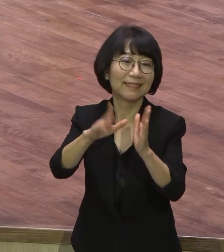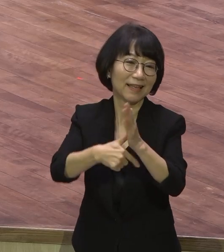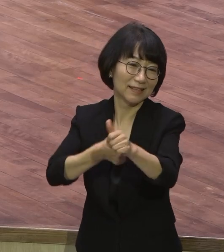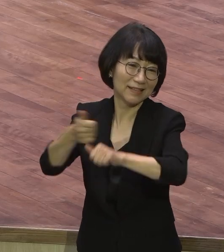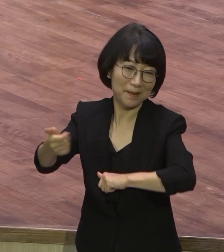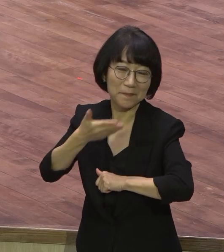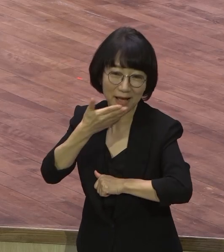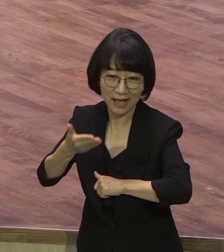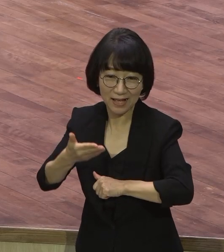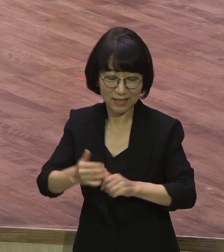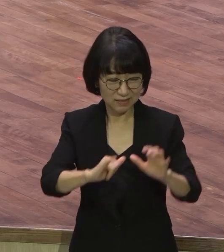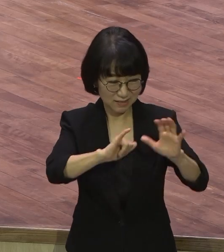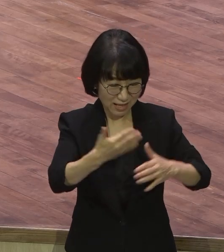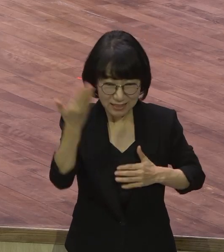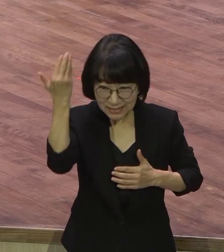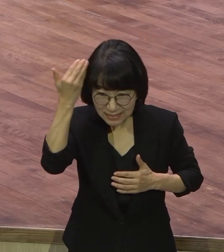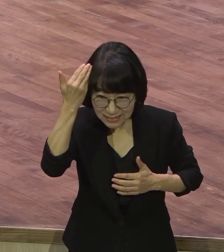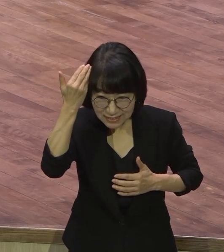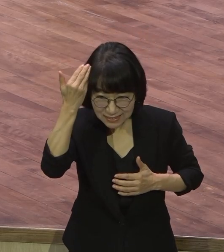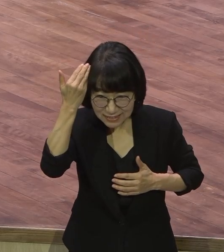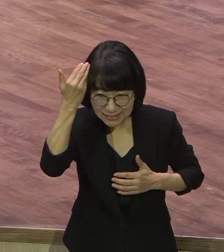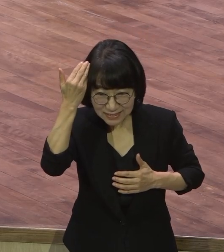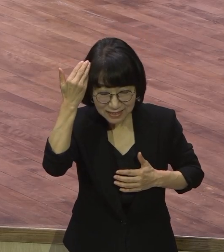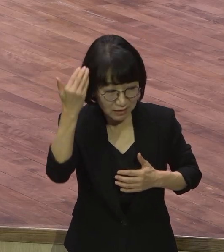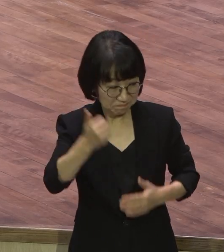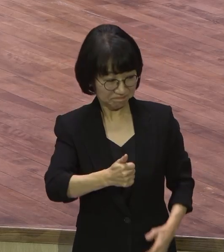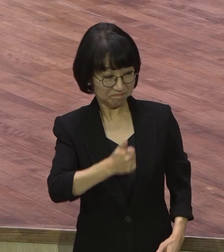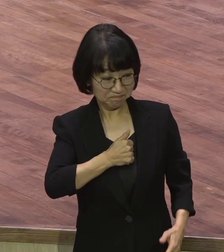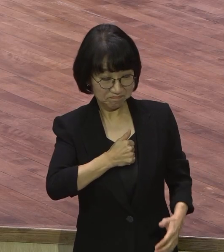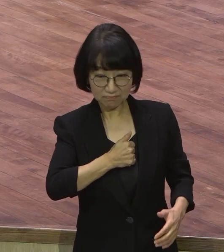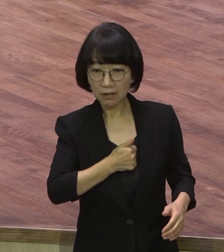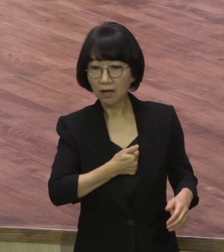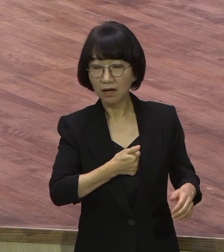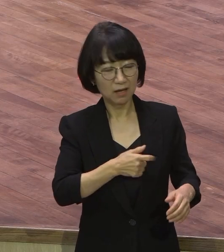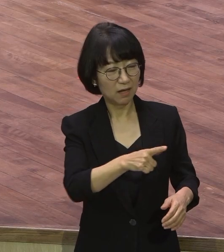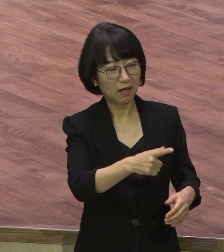지식과 상식이 이긴 것이 아니라 믿음이 이긴다고요.